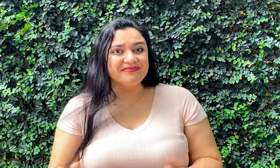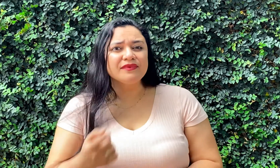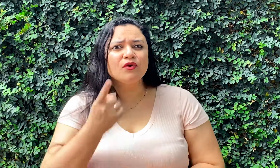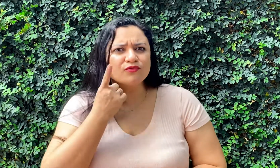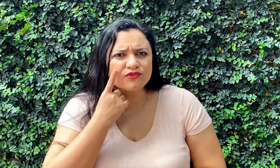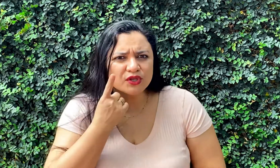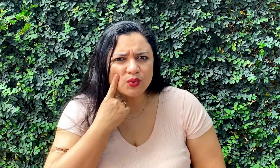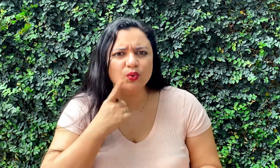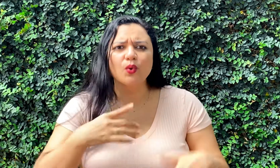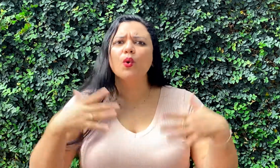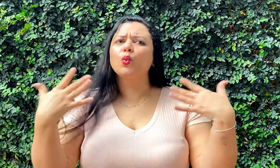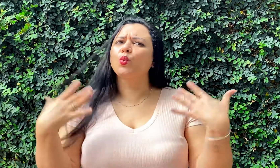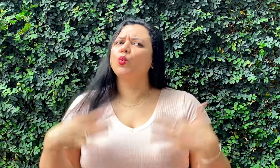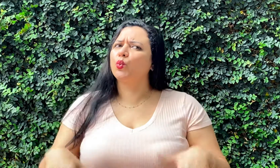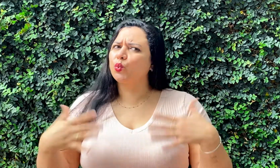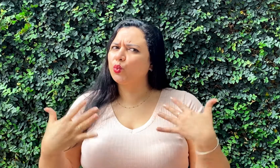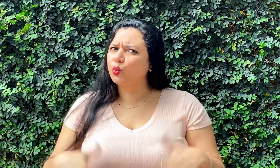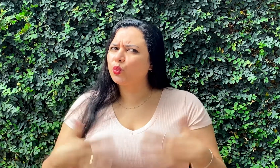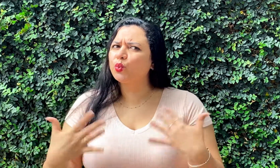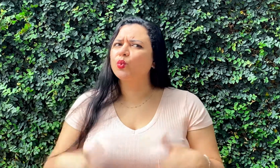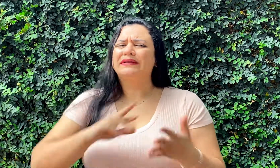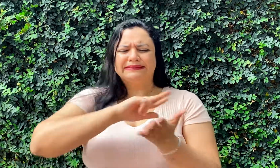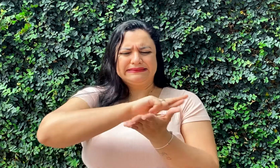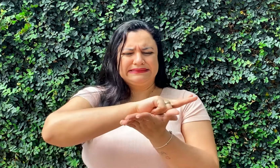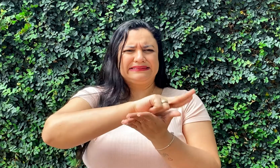aqui? Ele está na fronte.